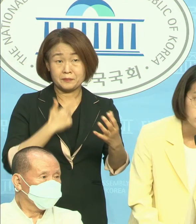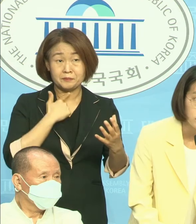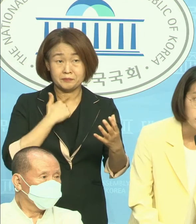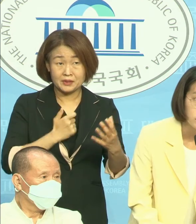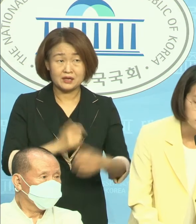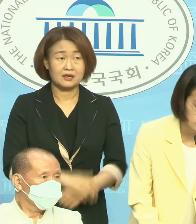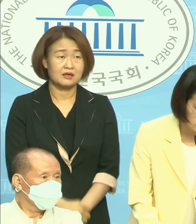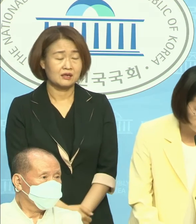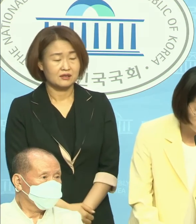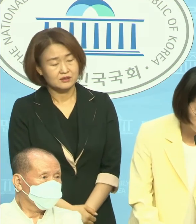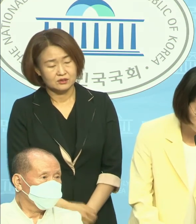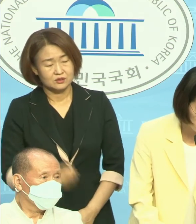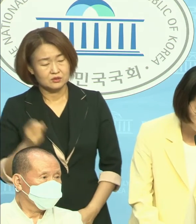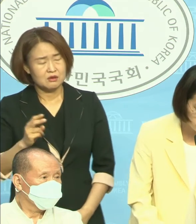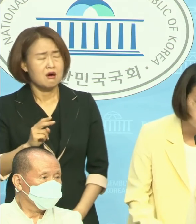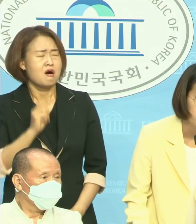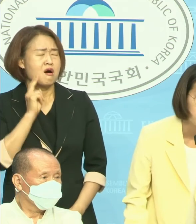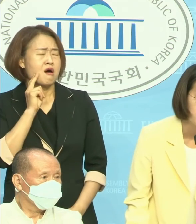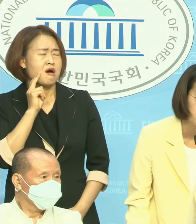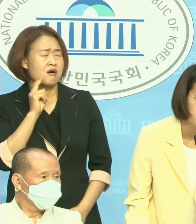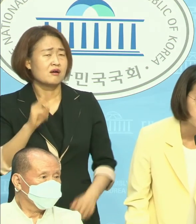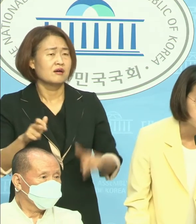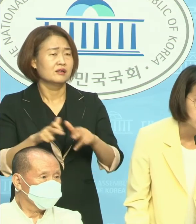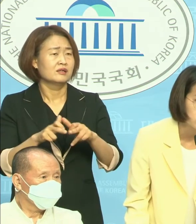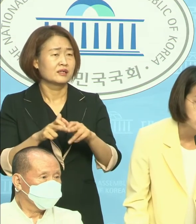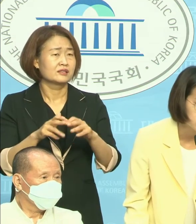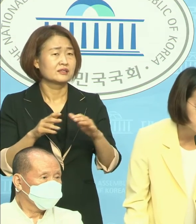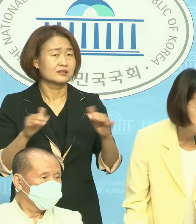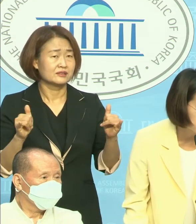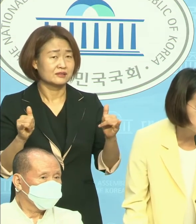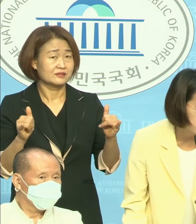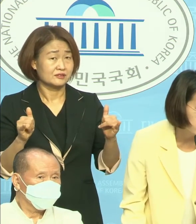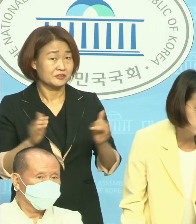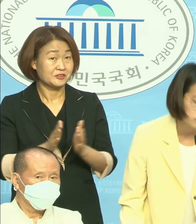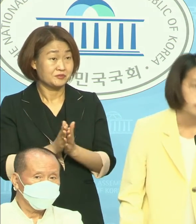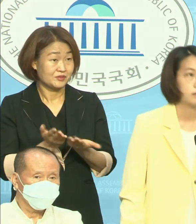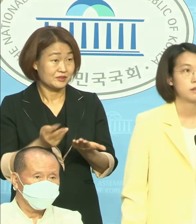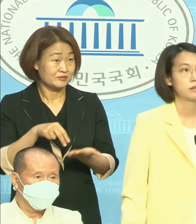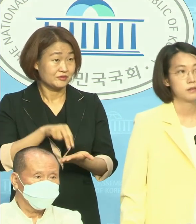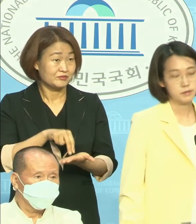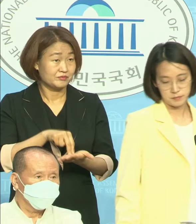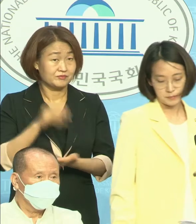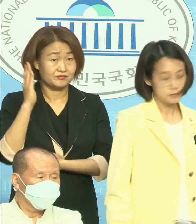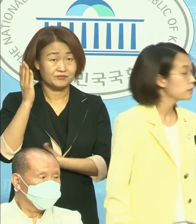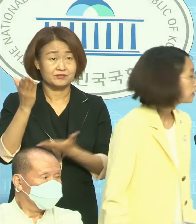또 최 중증장애 당사자 의 시기도 1 신정훈 님의 발언 정해 듣도록 하겠습니다